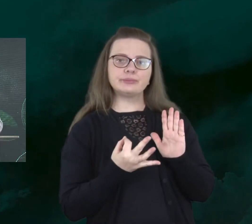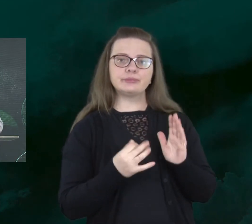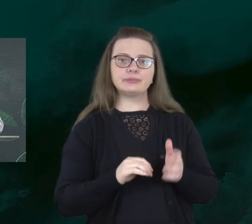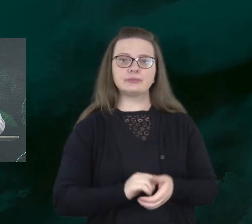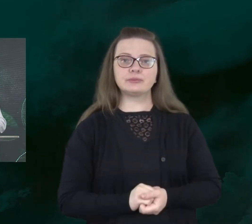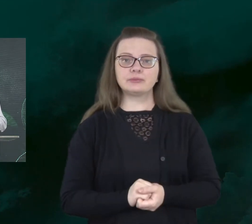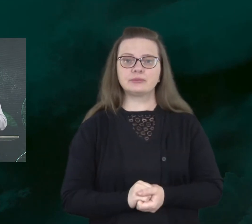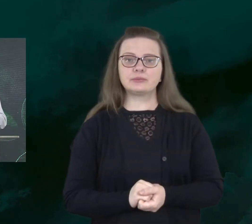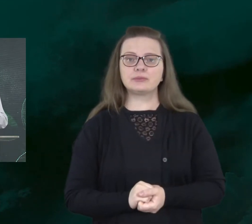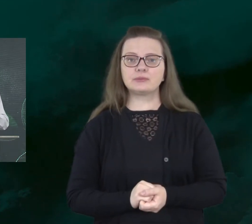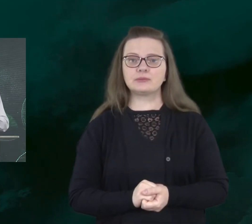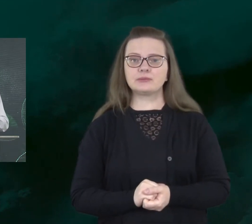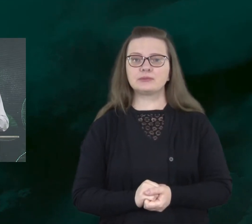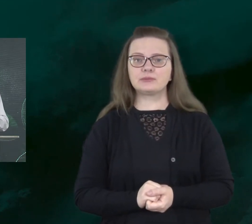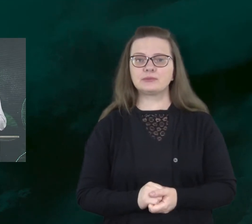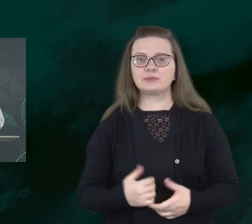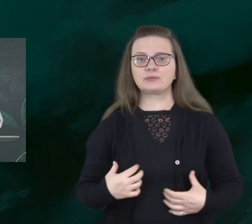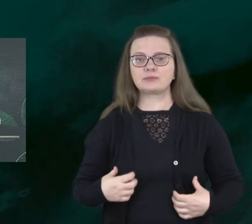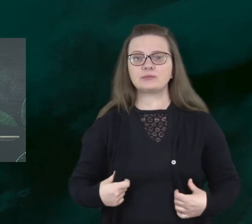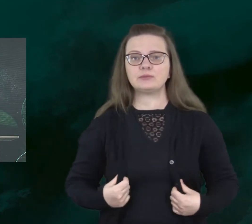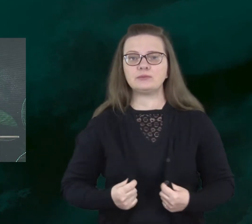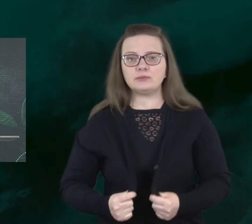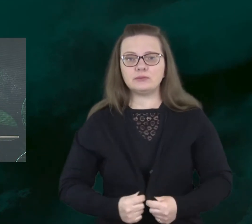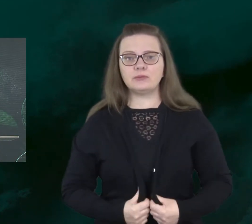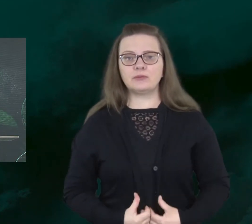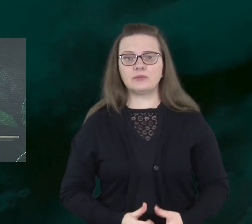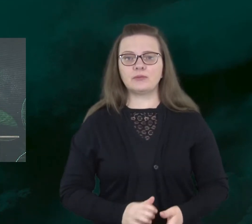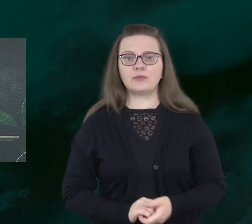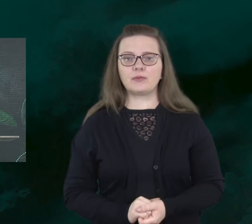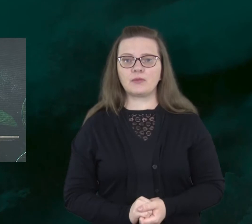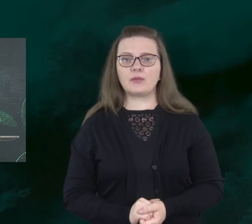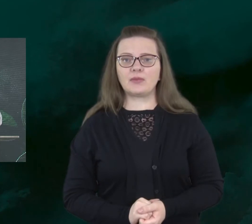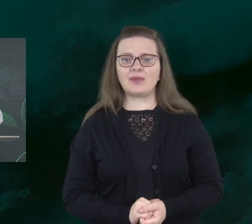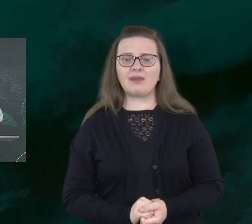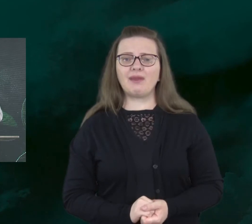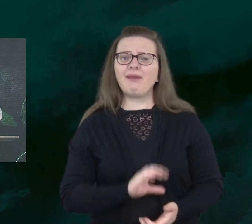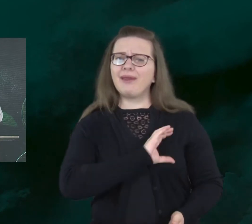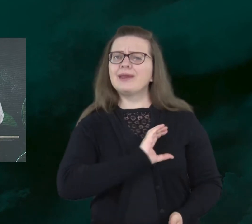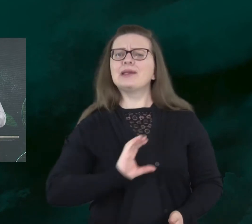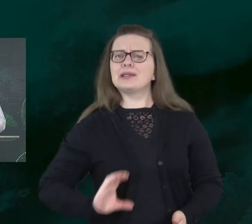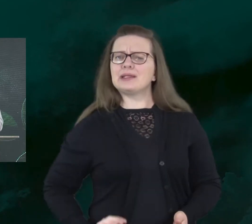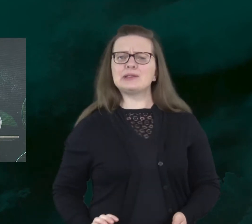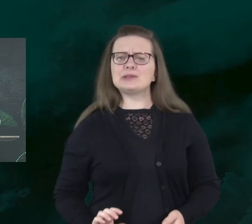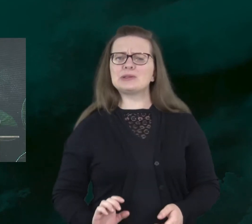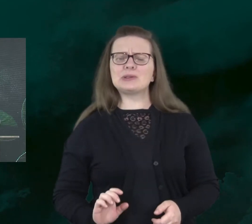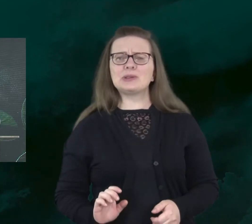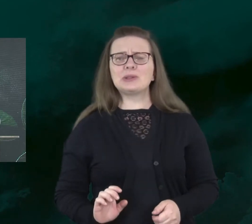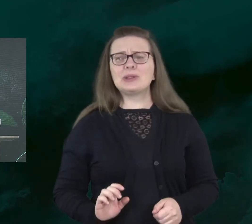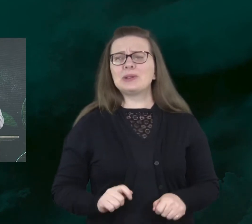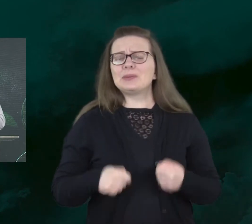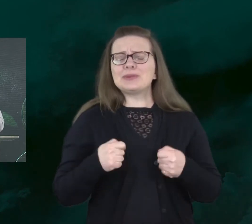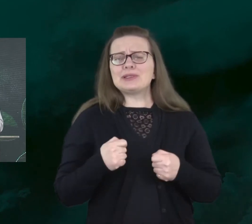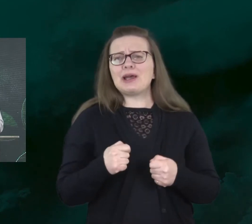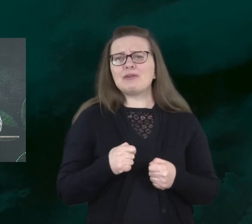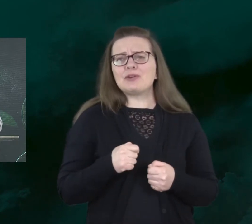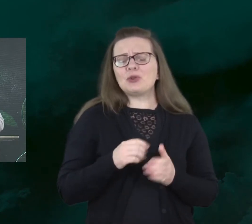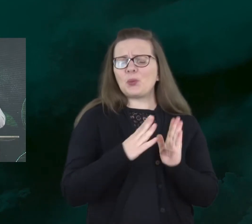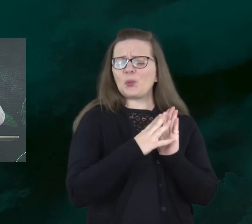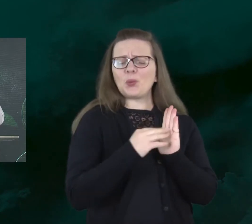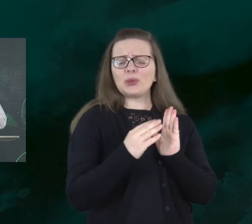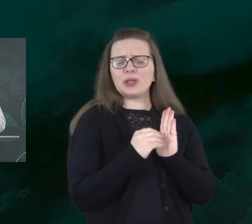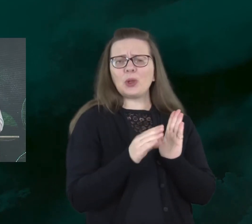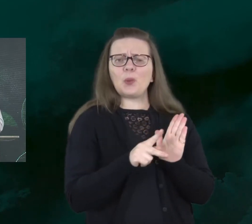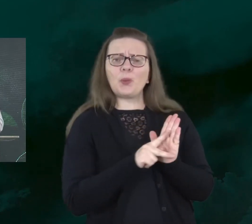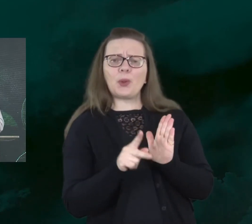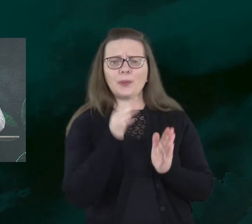não precisou, né? Ele não precisou tanto do modelo da fé, porque ele próprio era a fé. A única coisa que ele